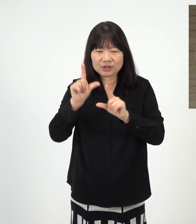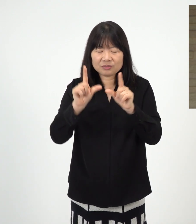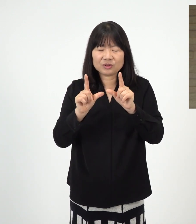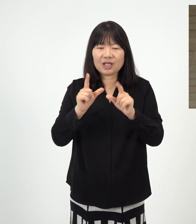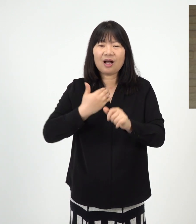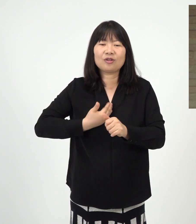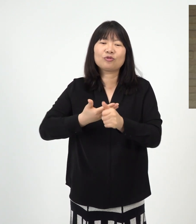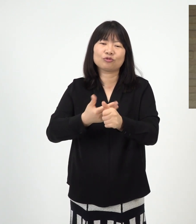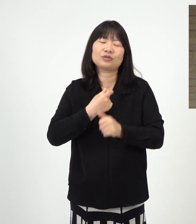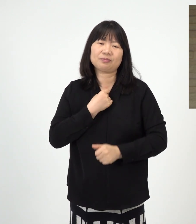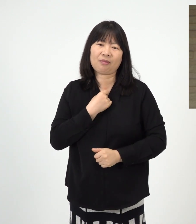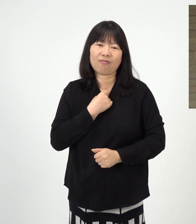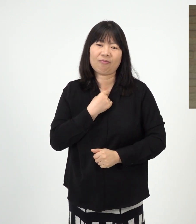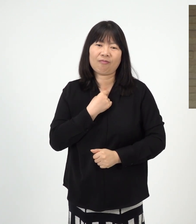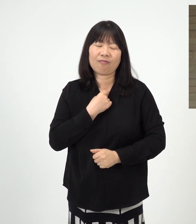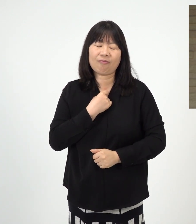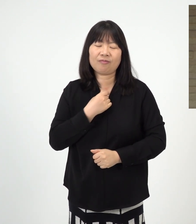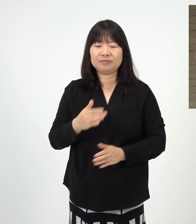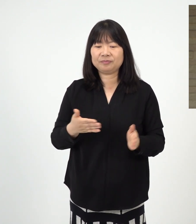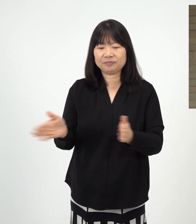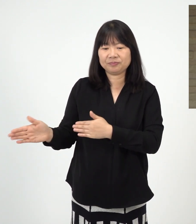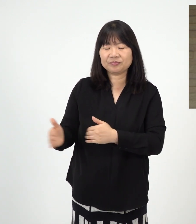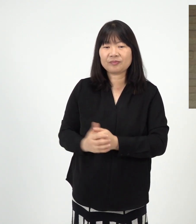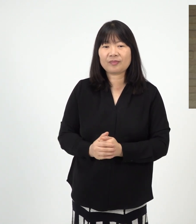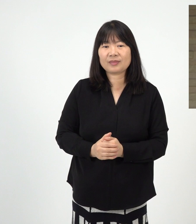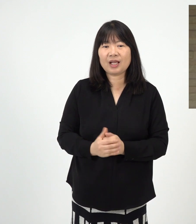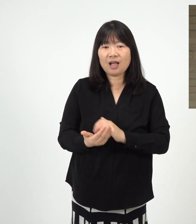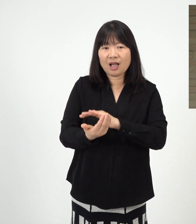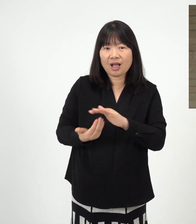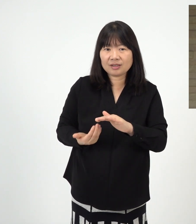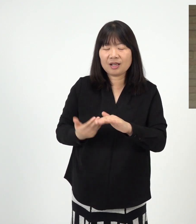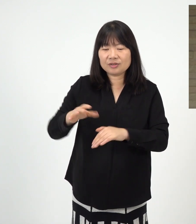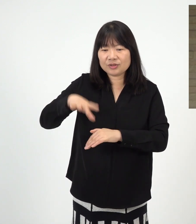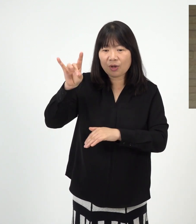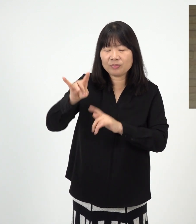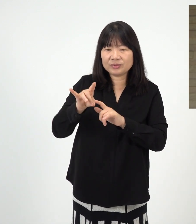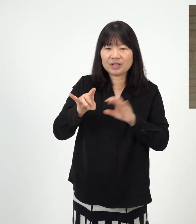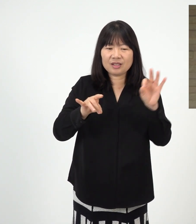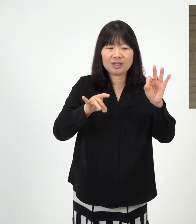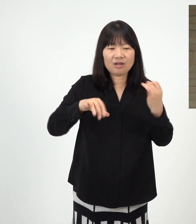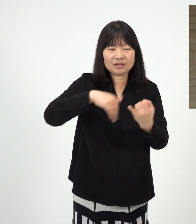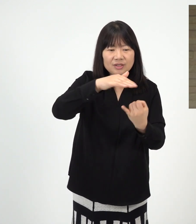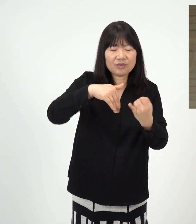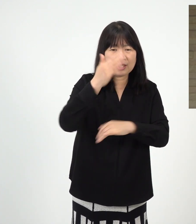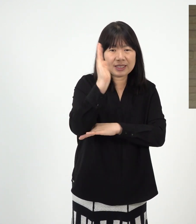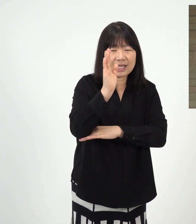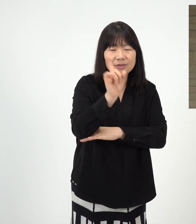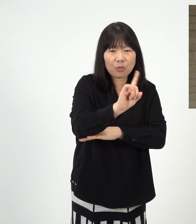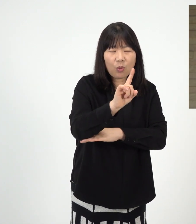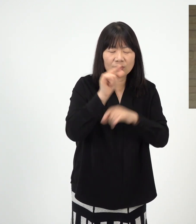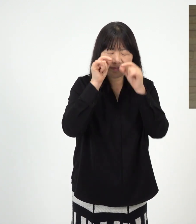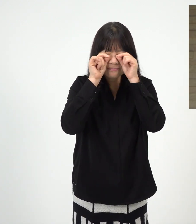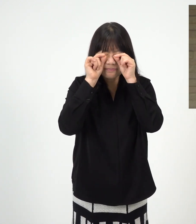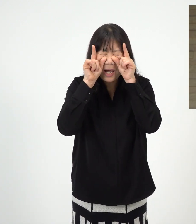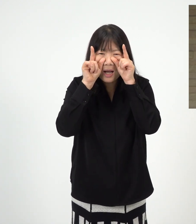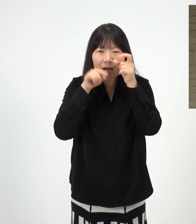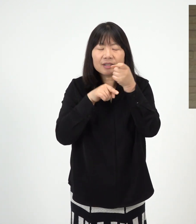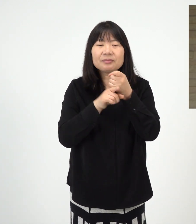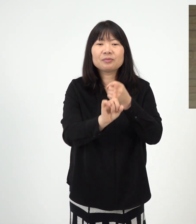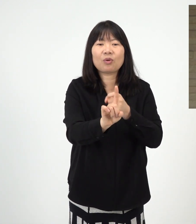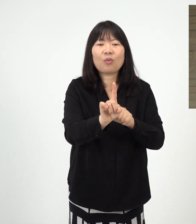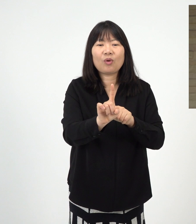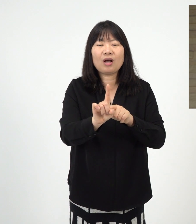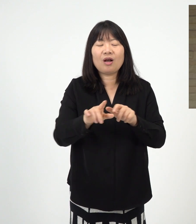거예요. 방금 서론 시간에 제가 열천의 이야기를 했죠. 깨어있는다는 게 뭐라 그랬어요? 오늘 늘